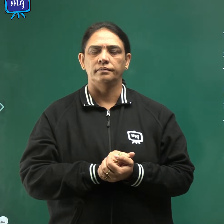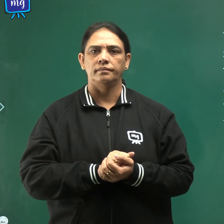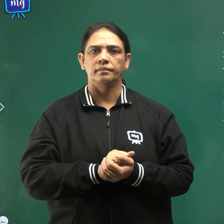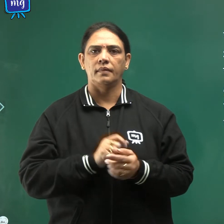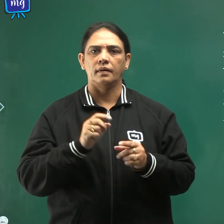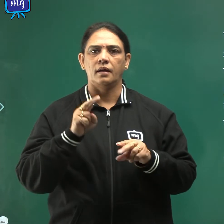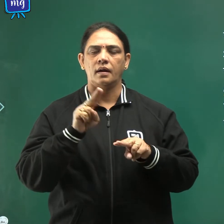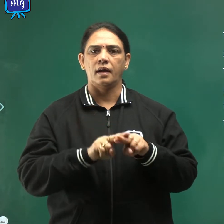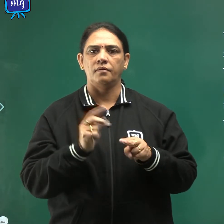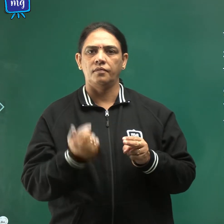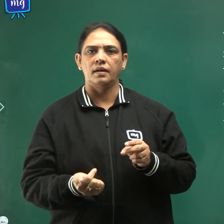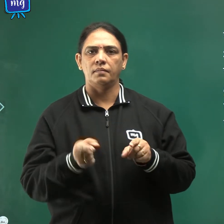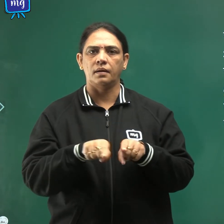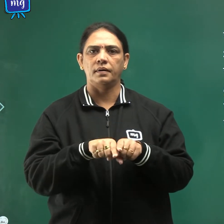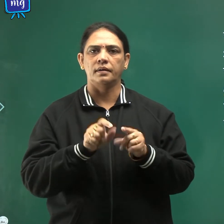F1 बराबर